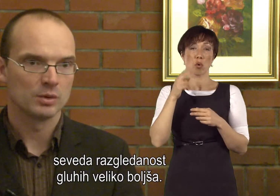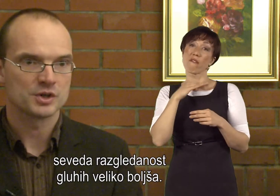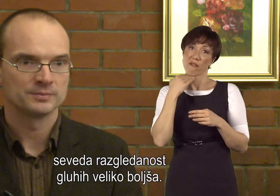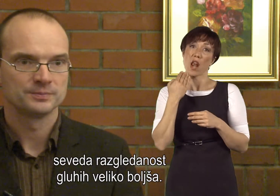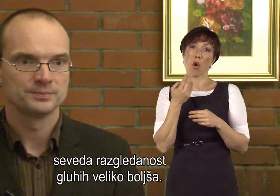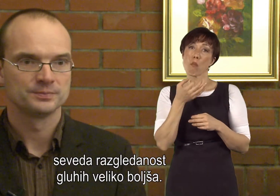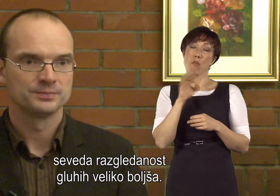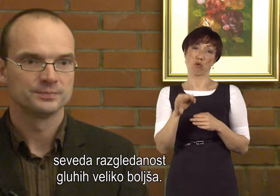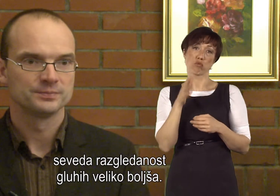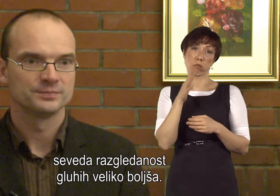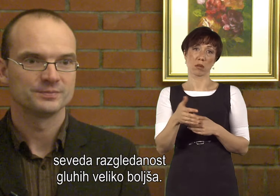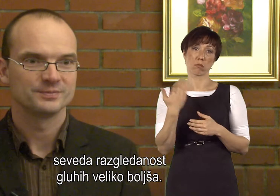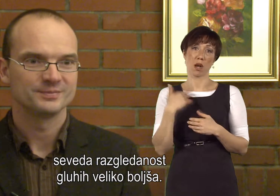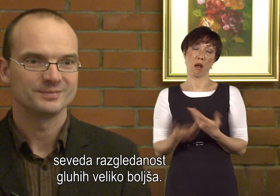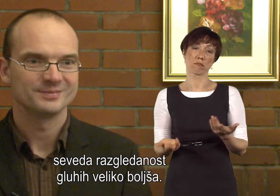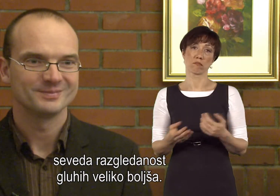veliko boljša.